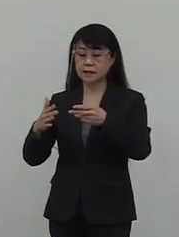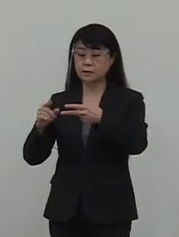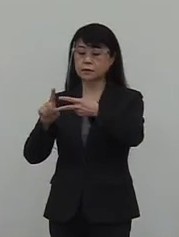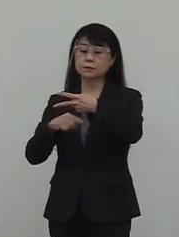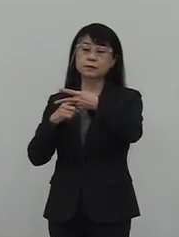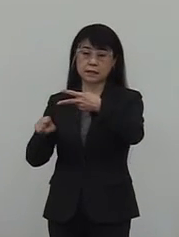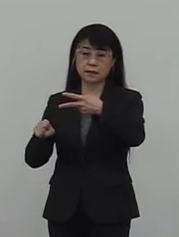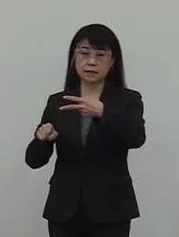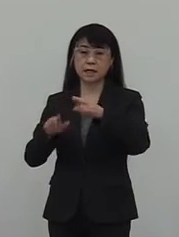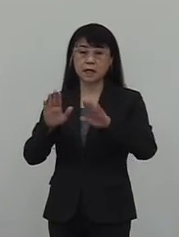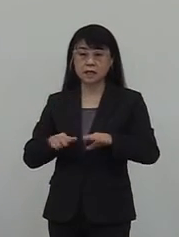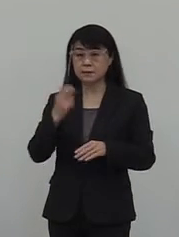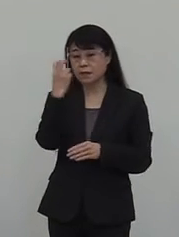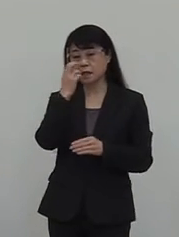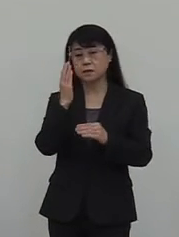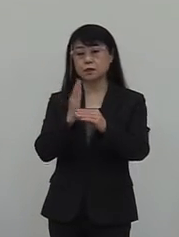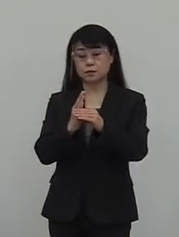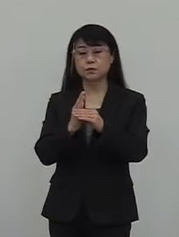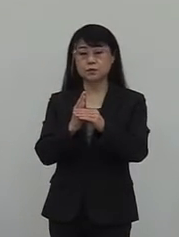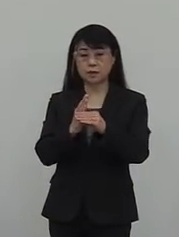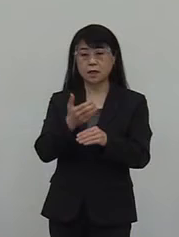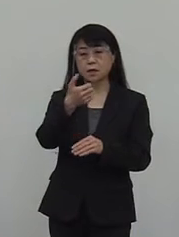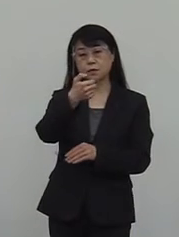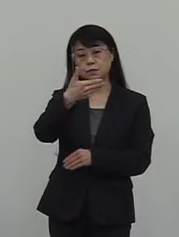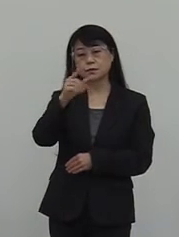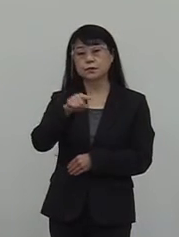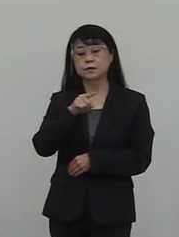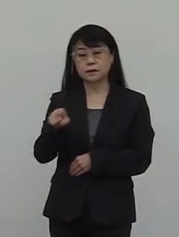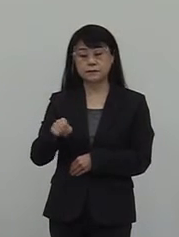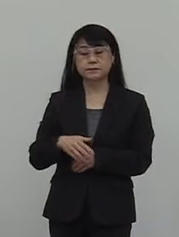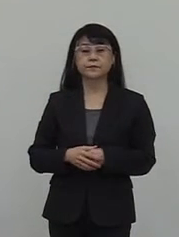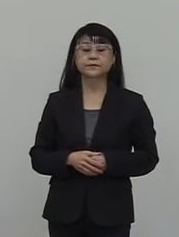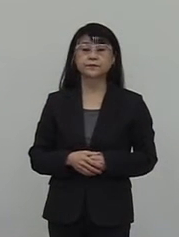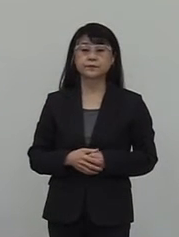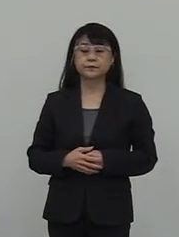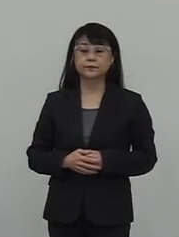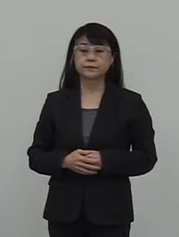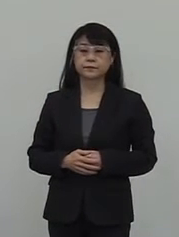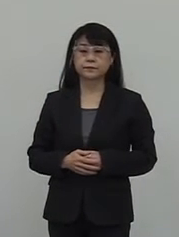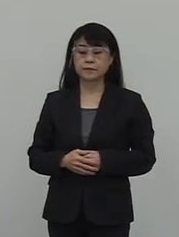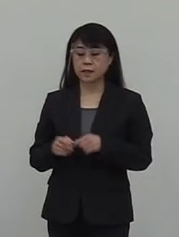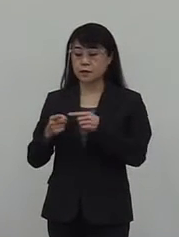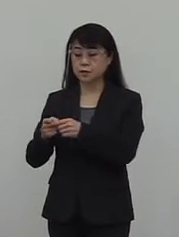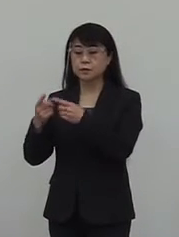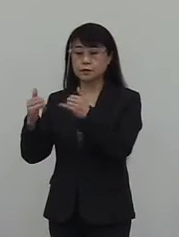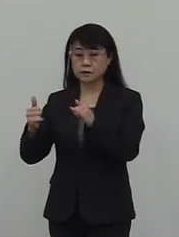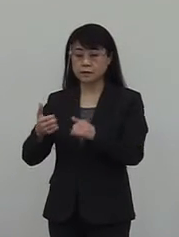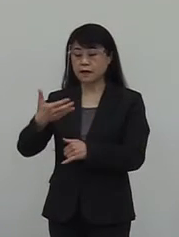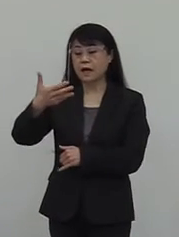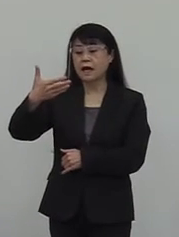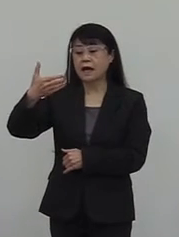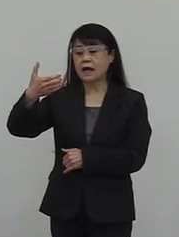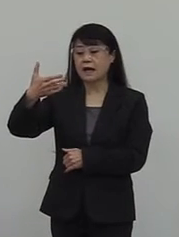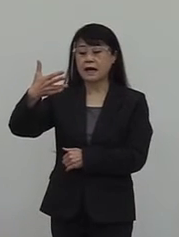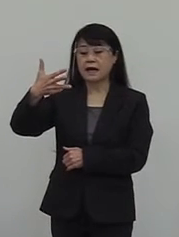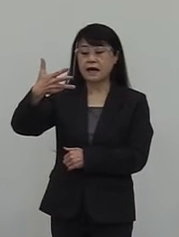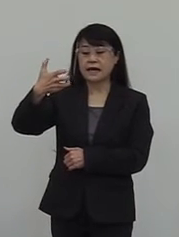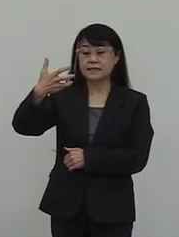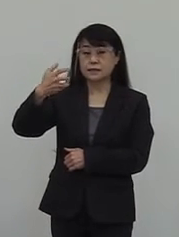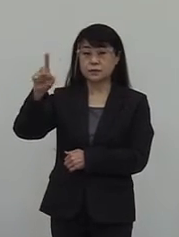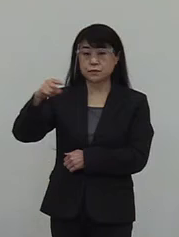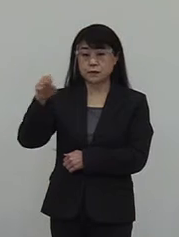名、現在検査中が59名になります。入所者は80名を検査しております